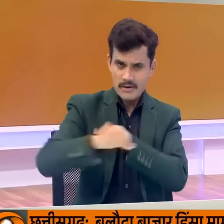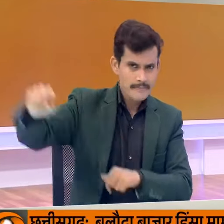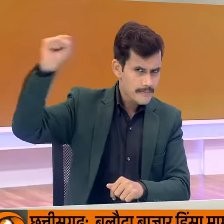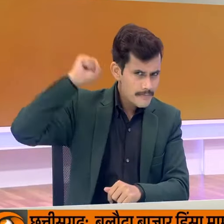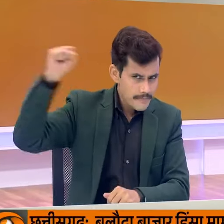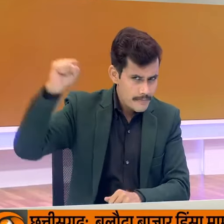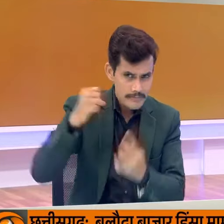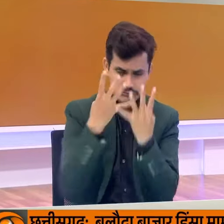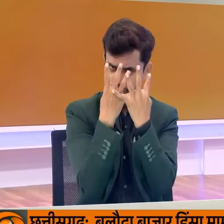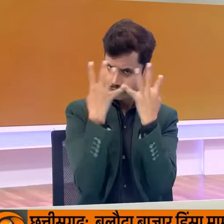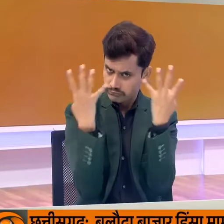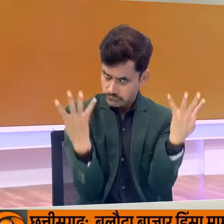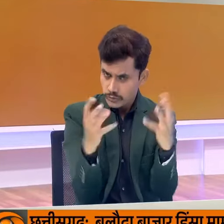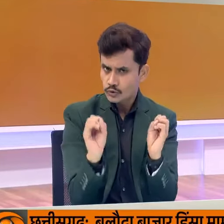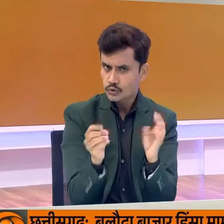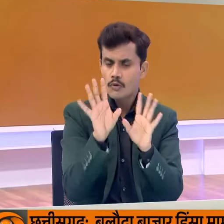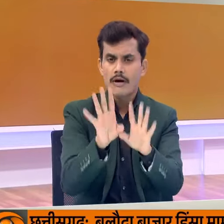श्रृंखला शुरू हो चुकी है?